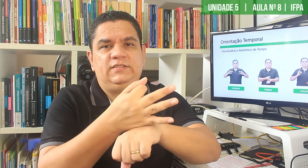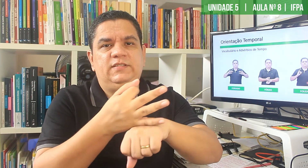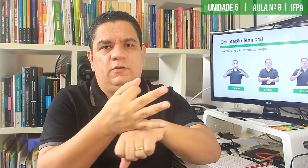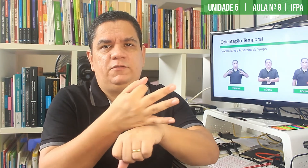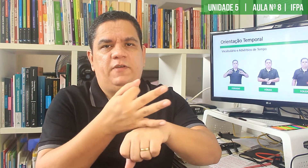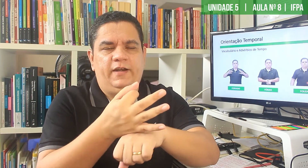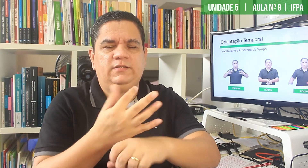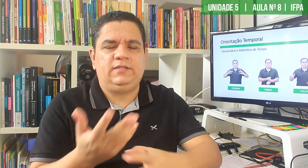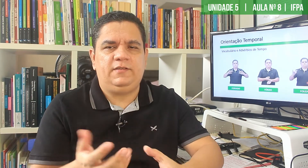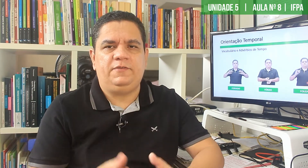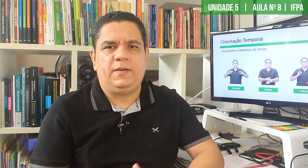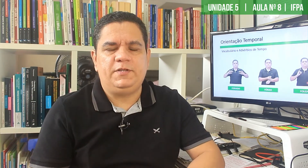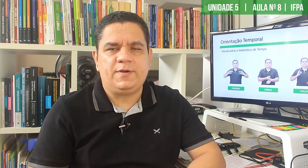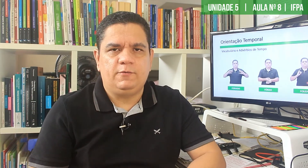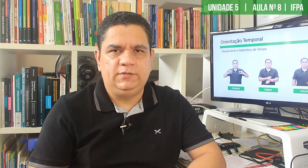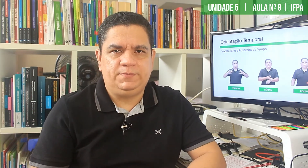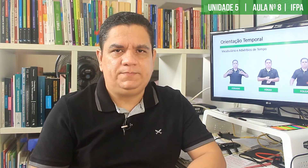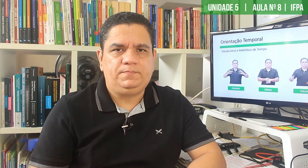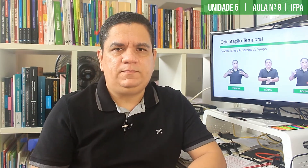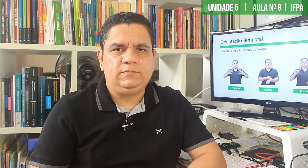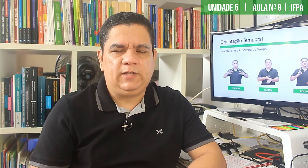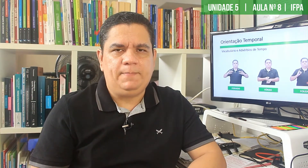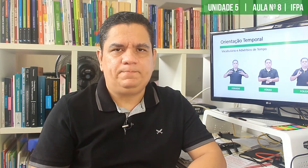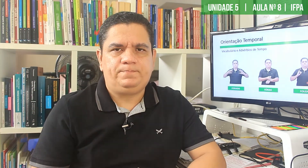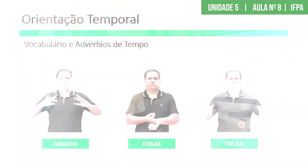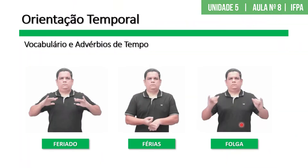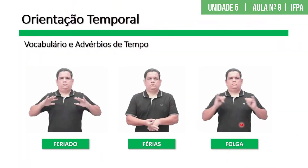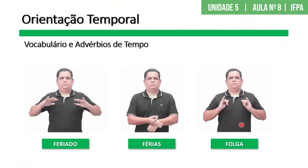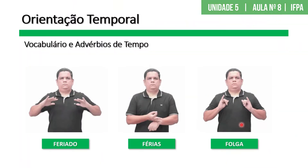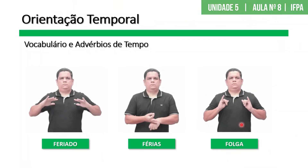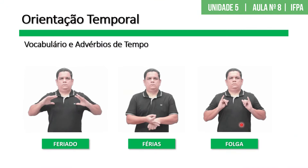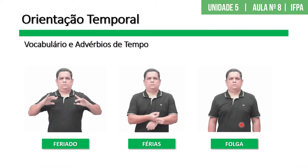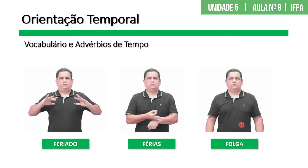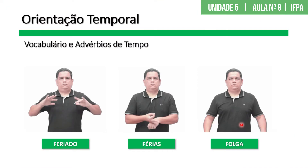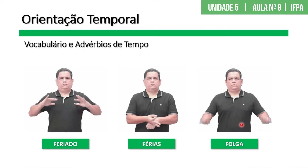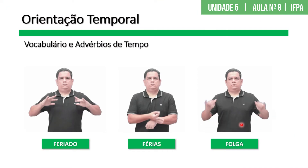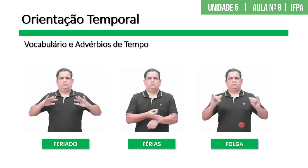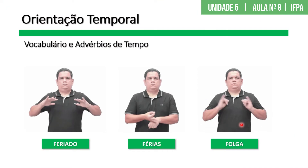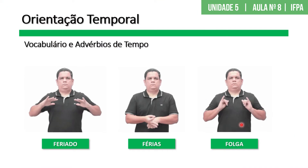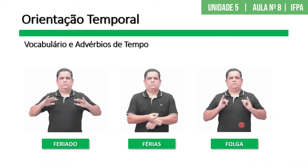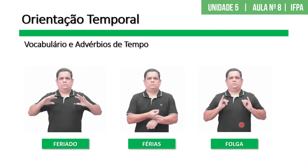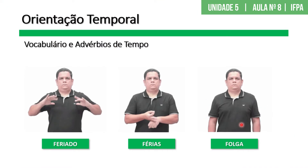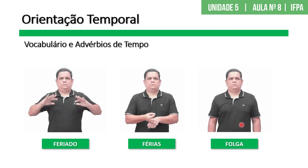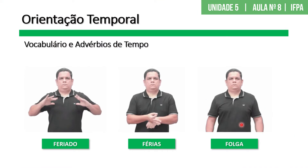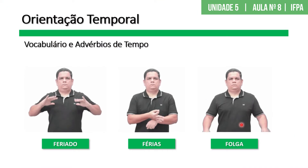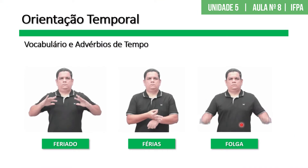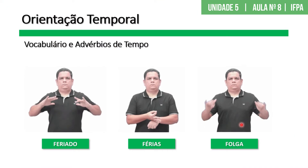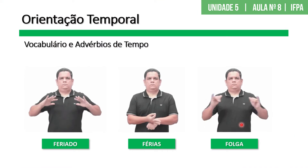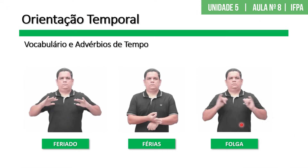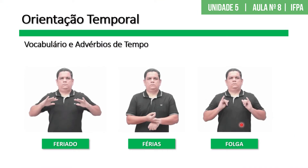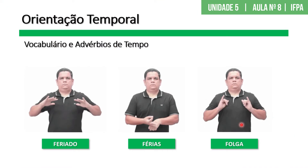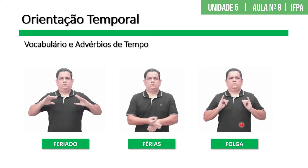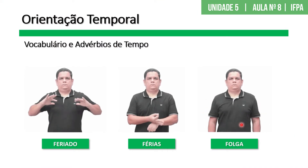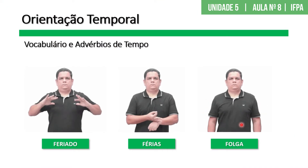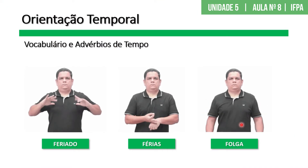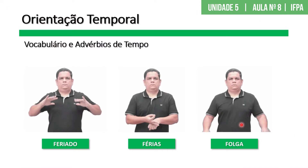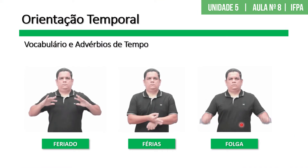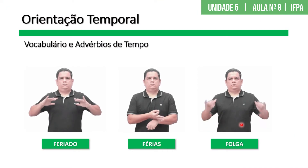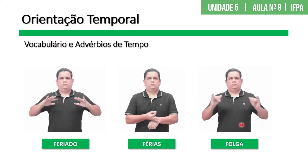sinal de férias, que significa a mesma coisa, tá? Depois eu tenho o sinal de folga,